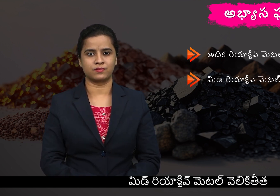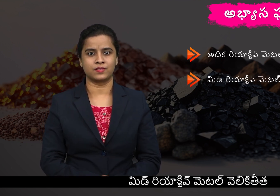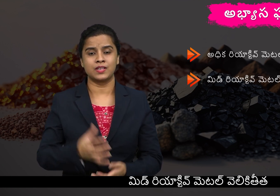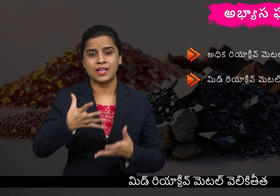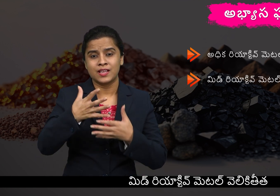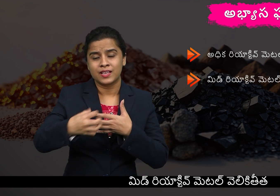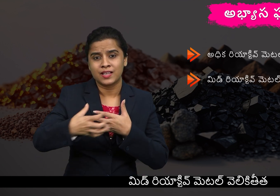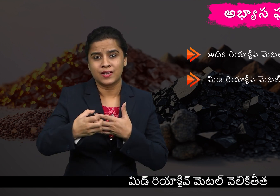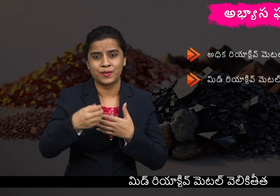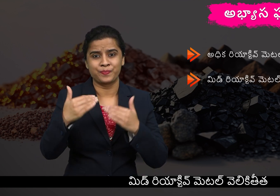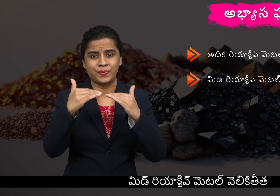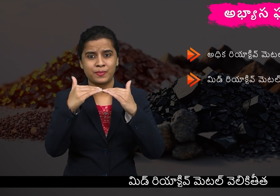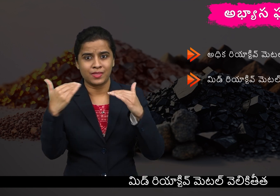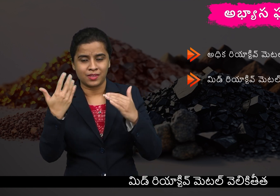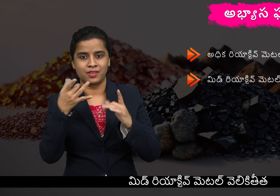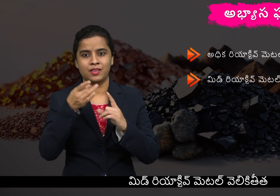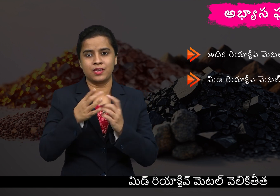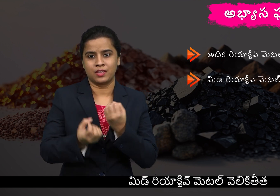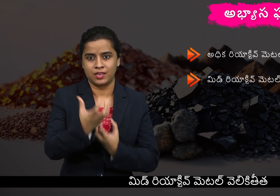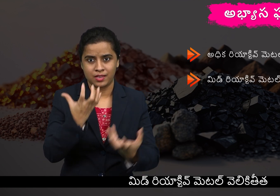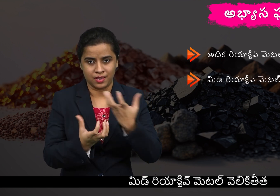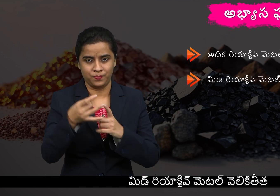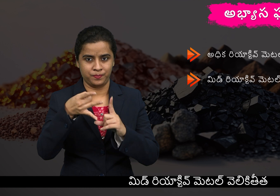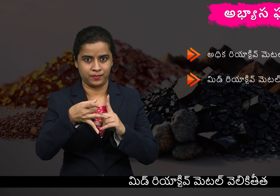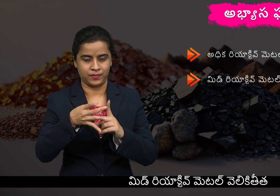మిడ్ రియాక్టివ్ మెటల్ వెలికితీత,